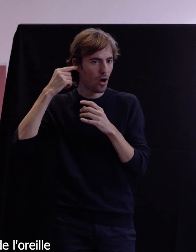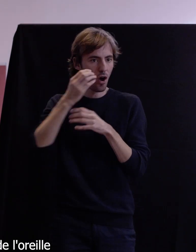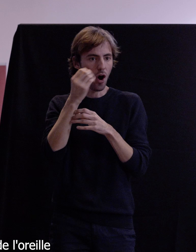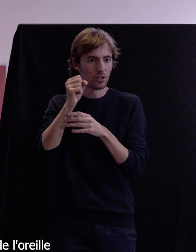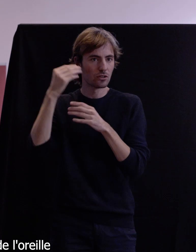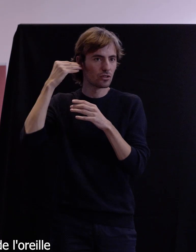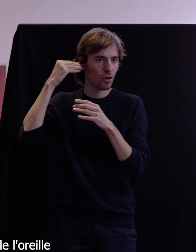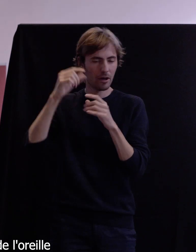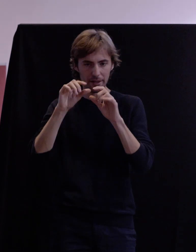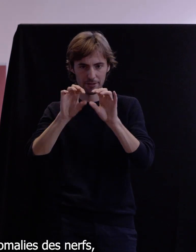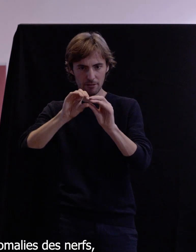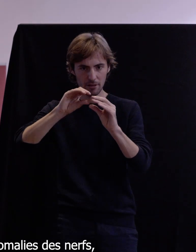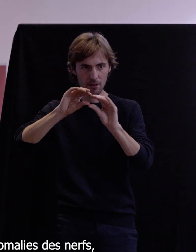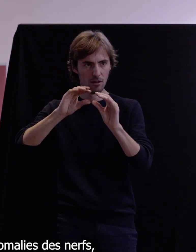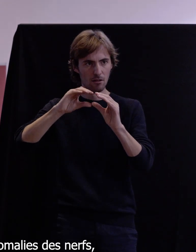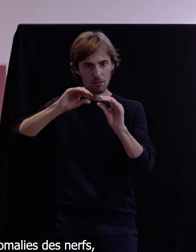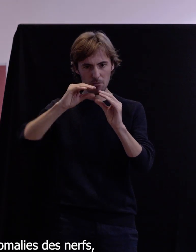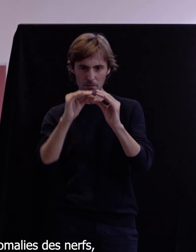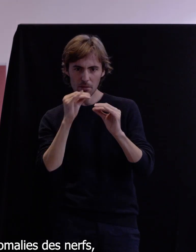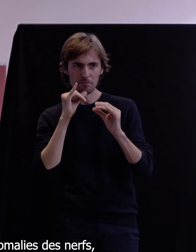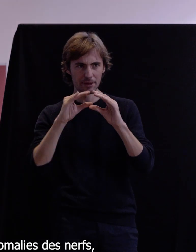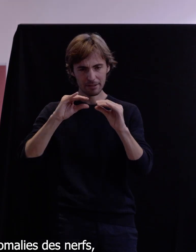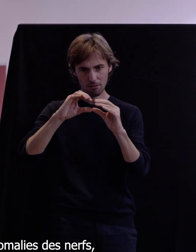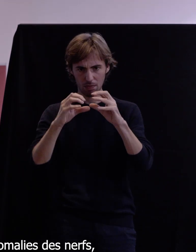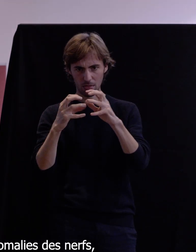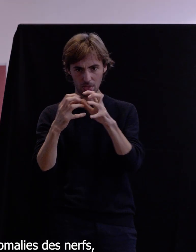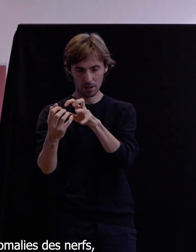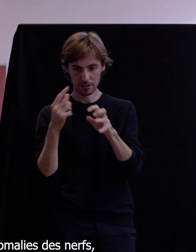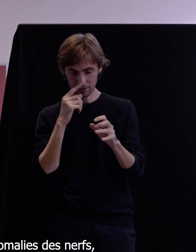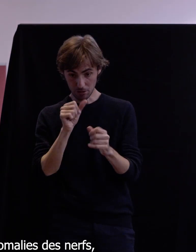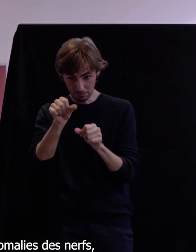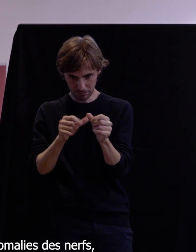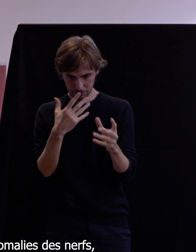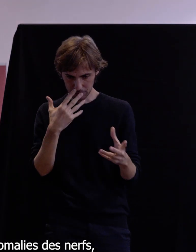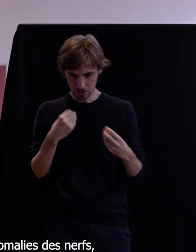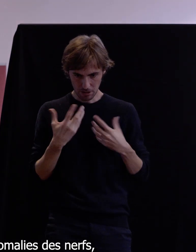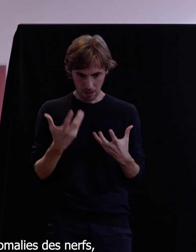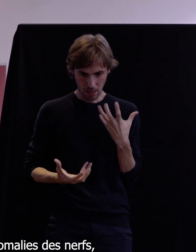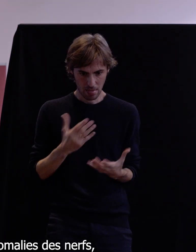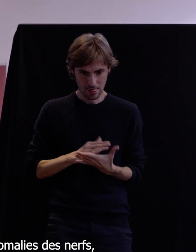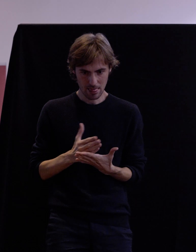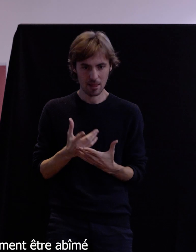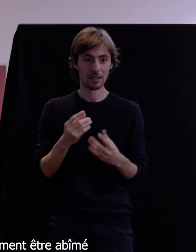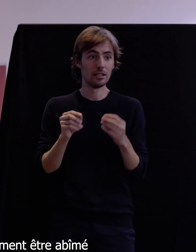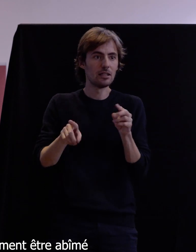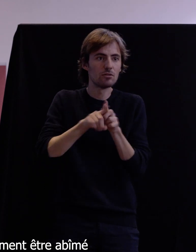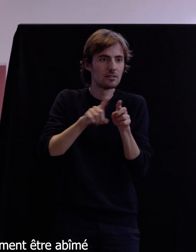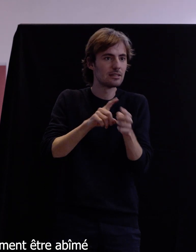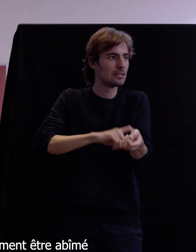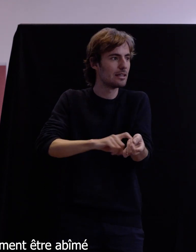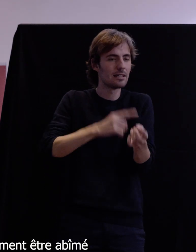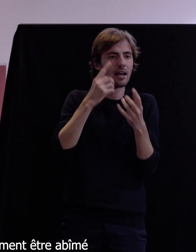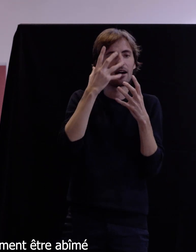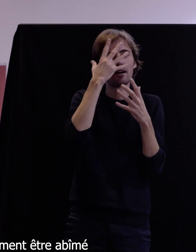qui est souvent un peu malformatif et plus petit, des anomalies des nerfs, en particulier du nerf facial, donc qui peut éventuellement